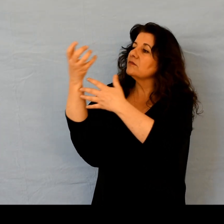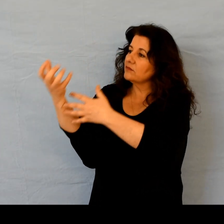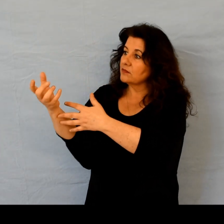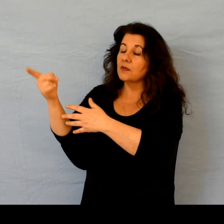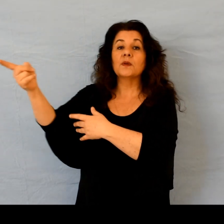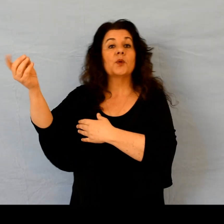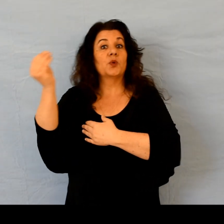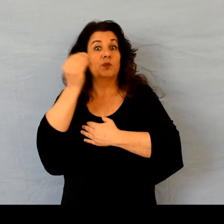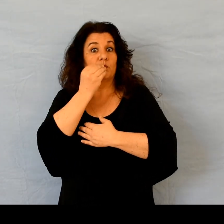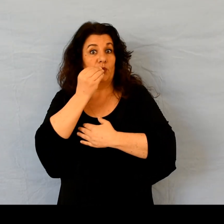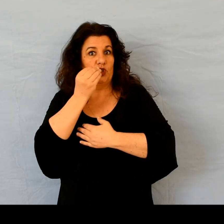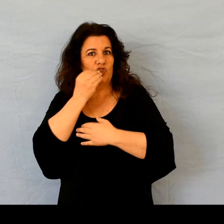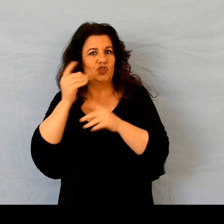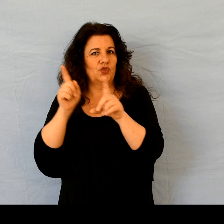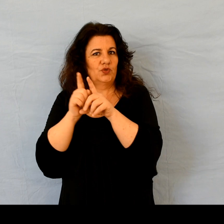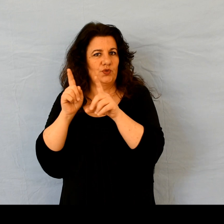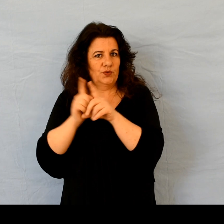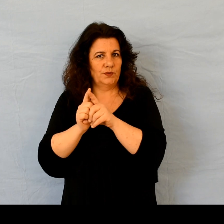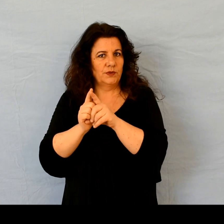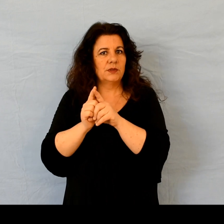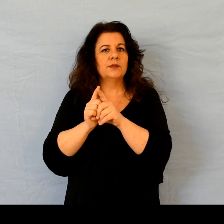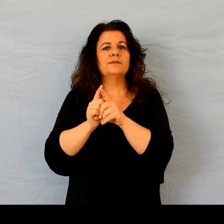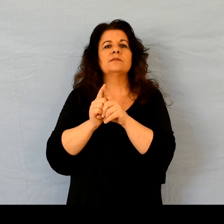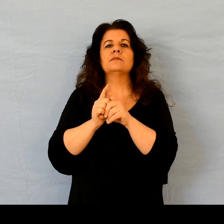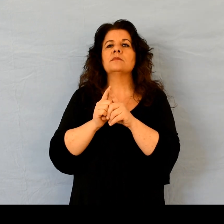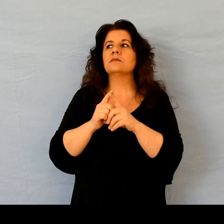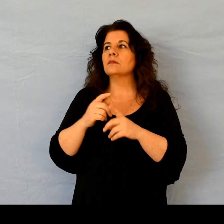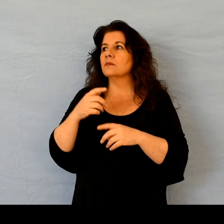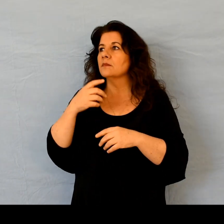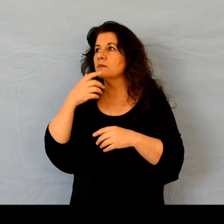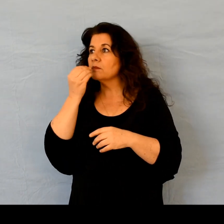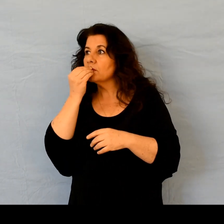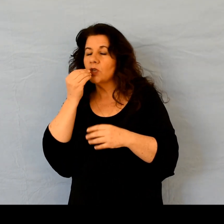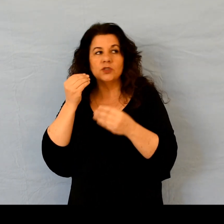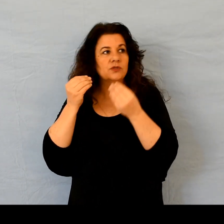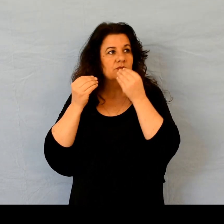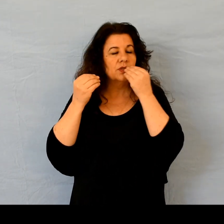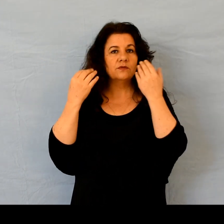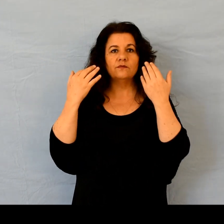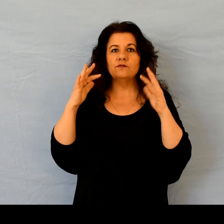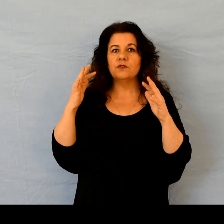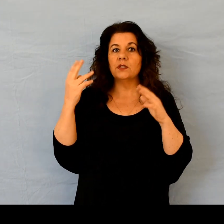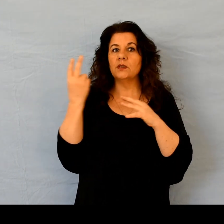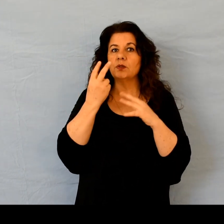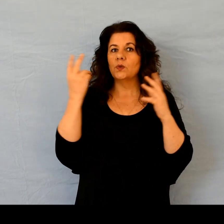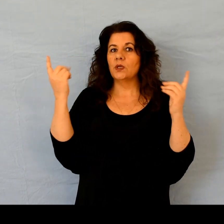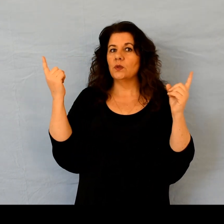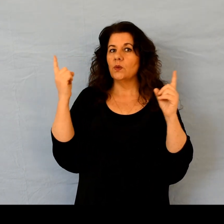Alors, leurs yeux à tous deux s'ouvrirent, et ils se rendirent compte qu'ils étaient nus.